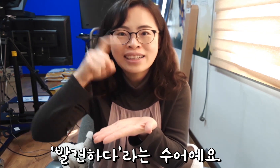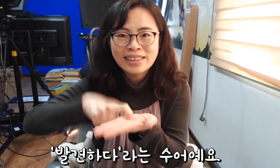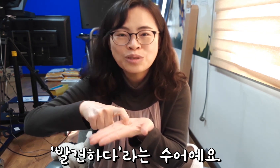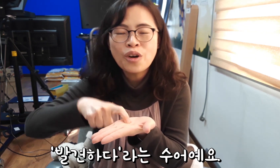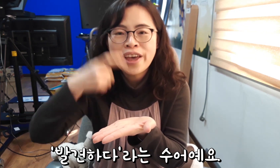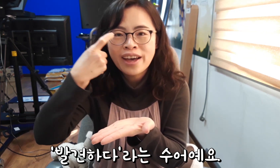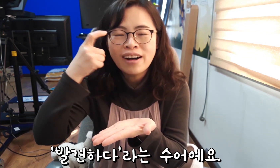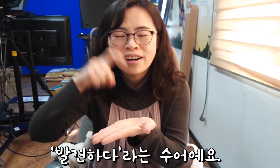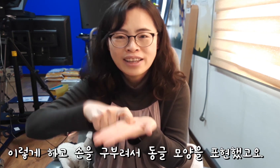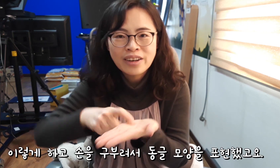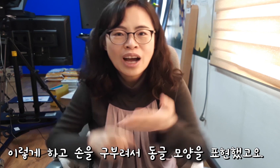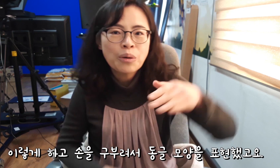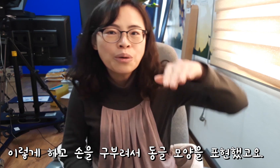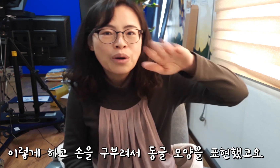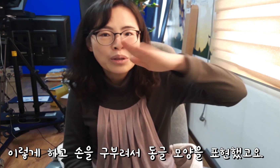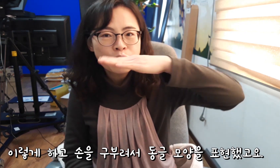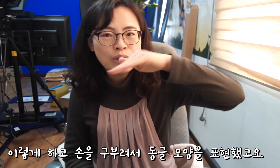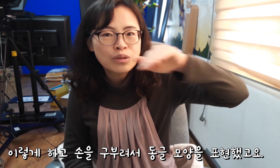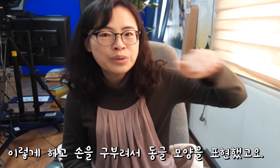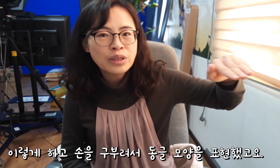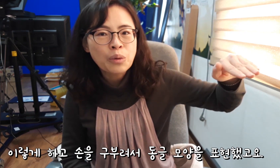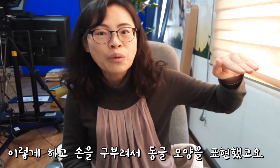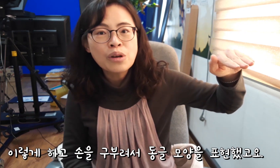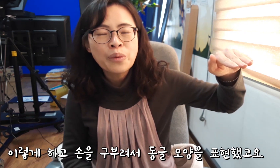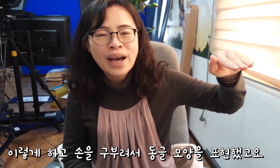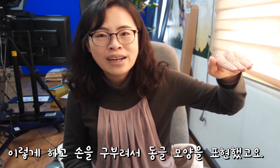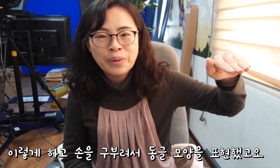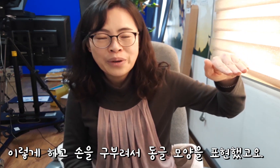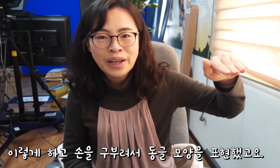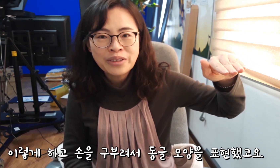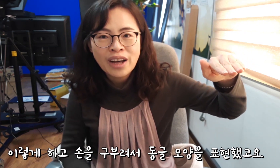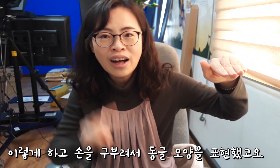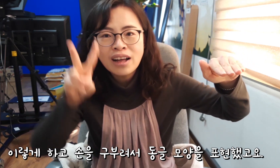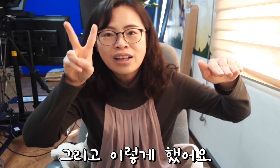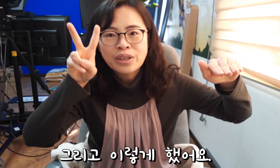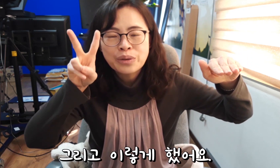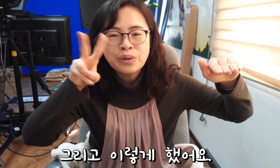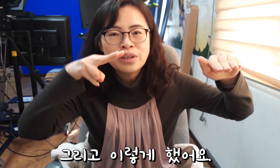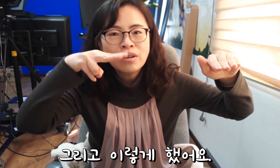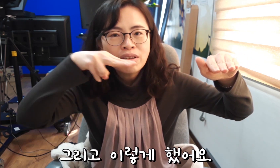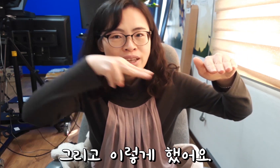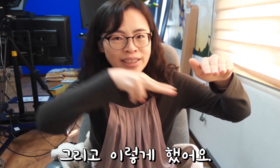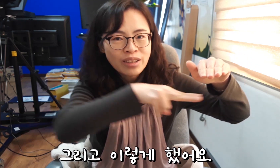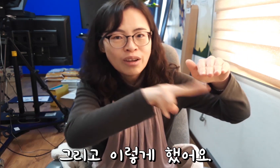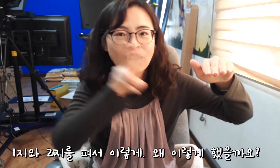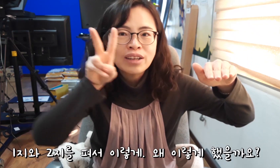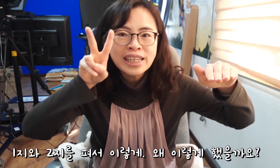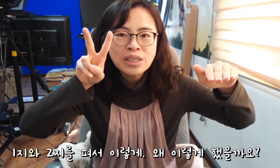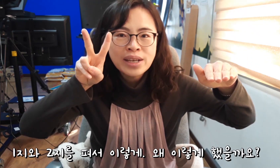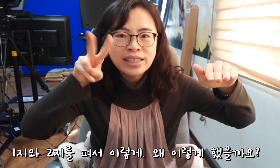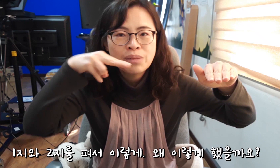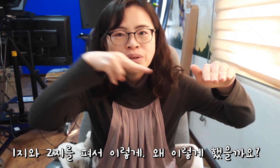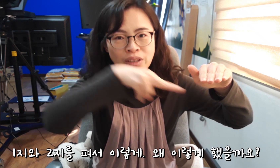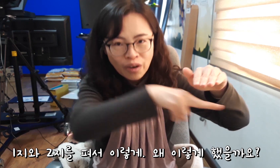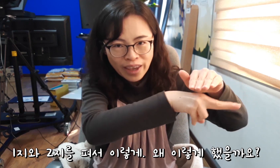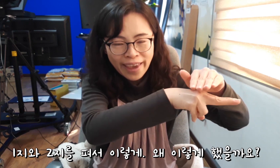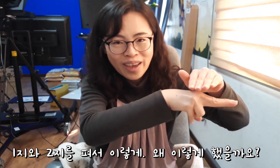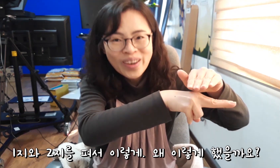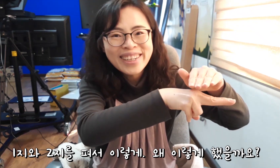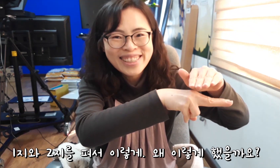발견하다라는 수어예요. 이렇게 하고 손을 구부려서 동굴 모양을 표현했고요. 그리고 이렇게 했어요. 일지와 이지를 펴서 이렇게. 왜